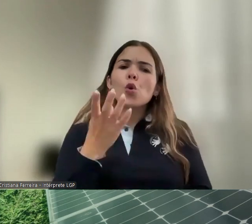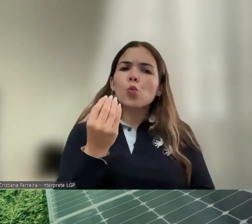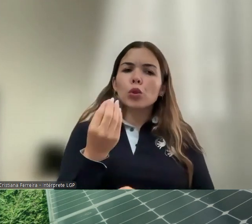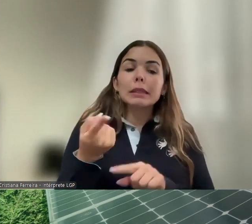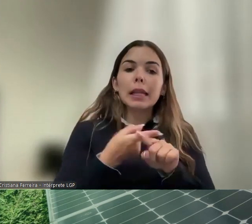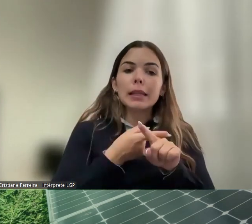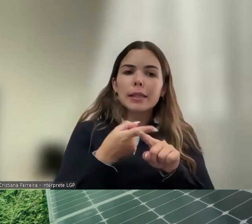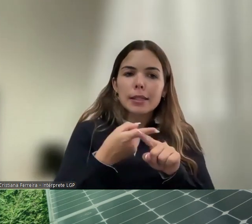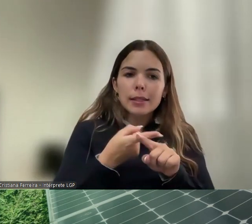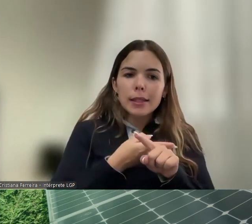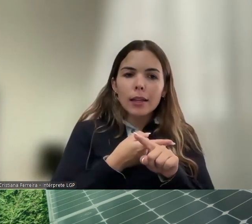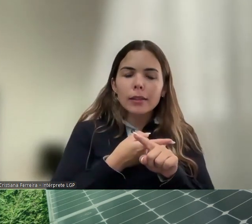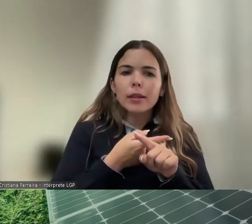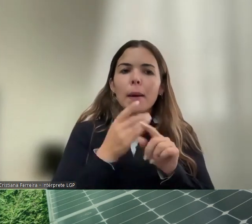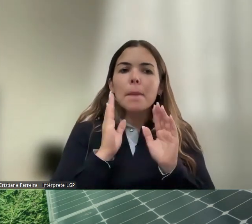ter que